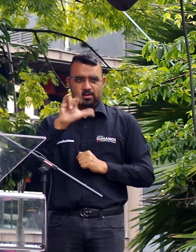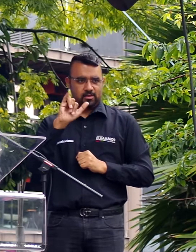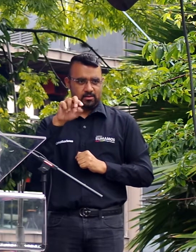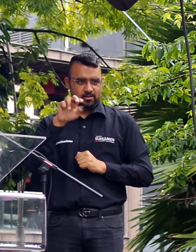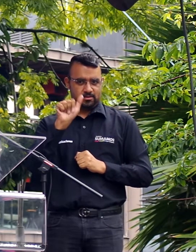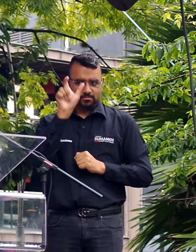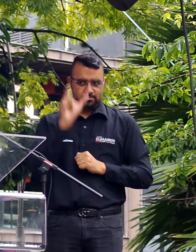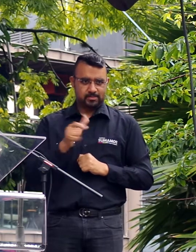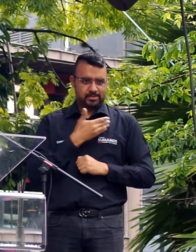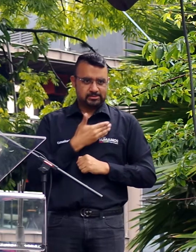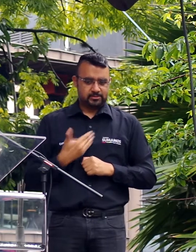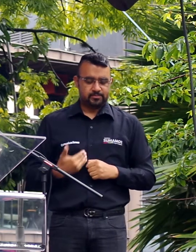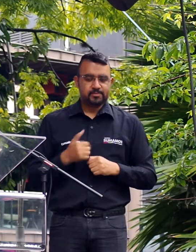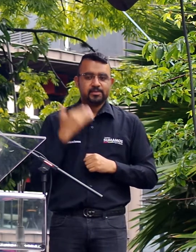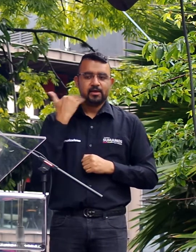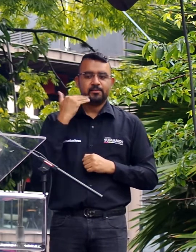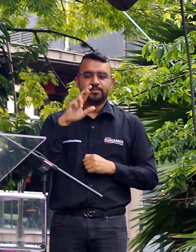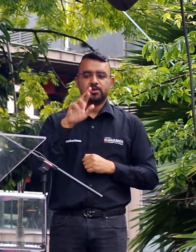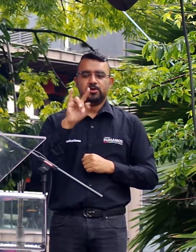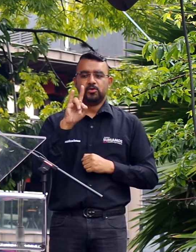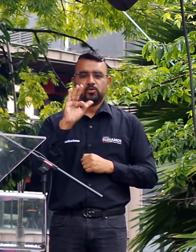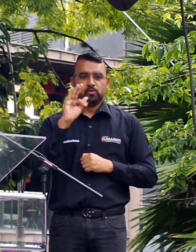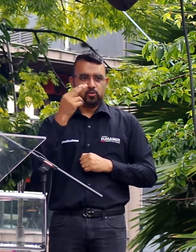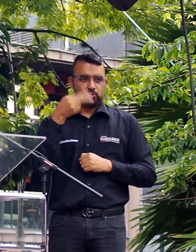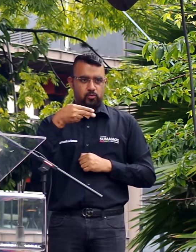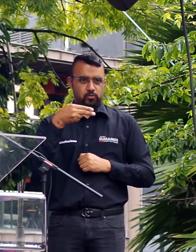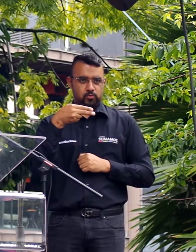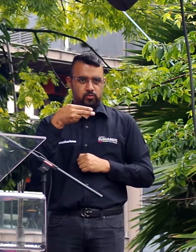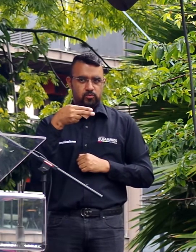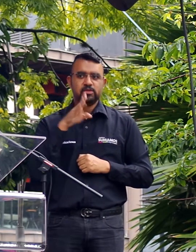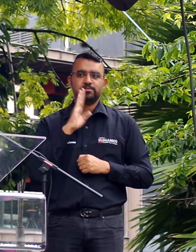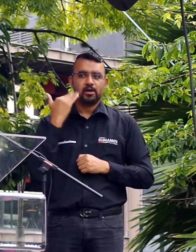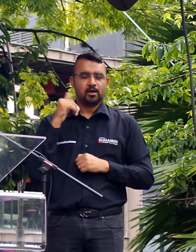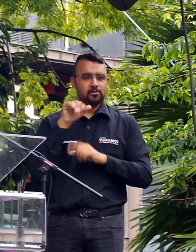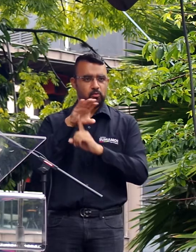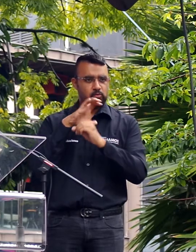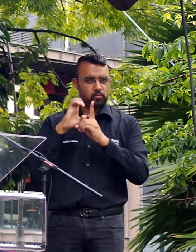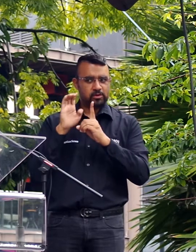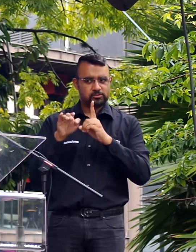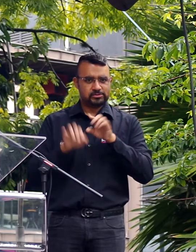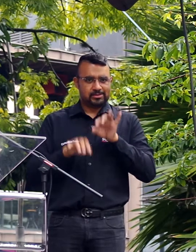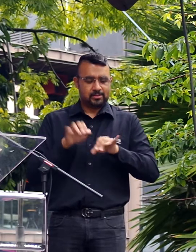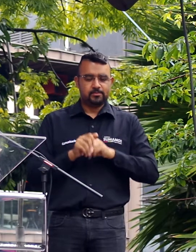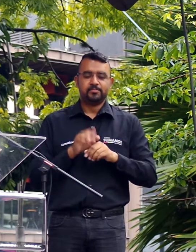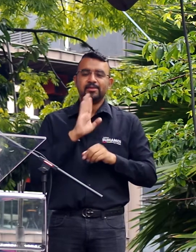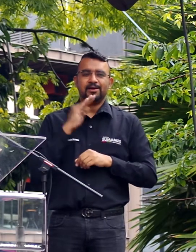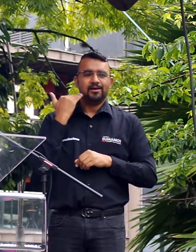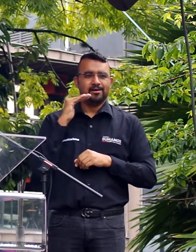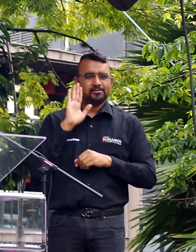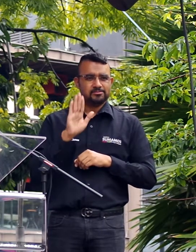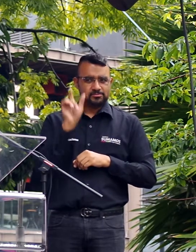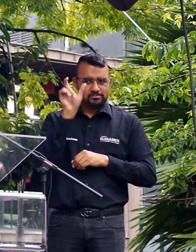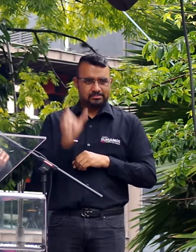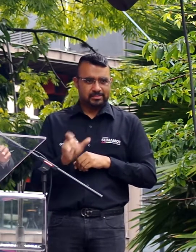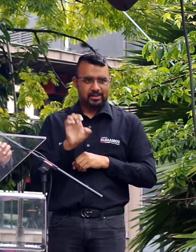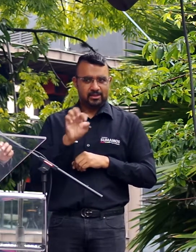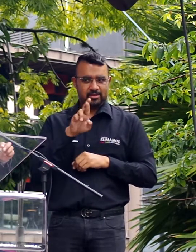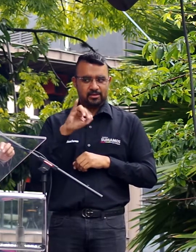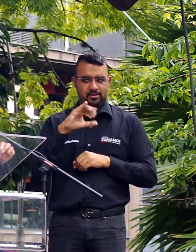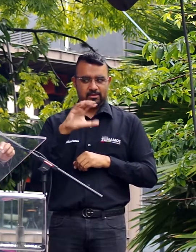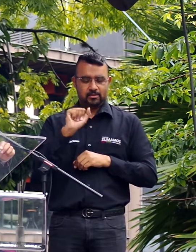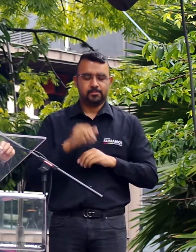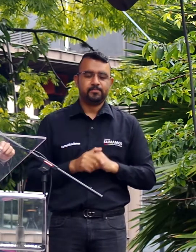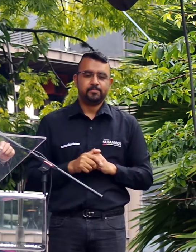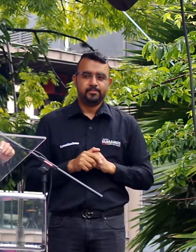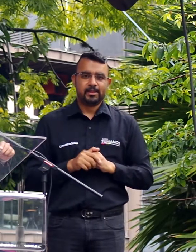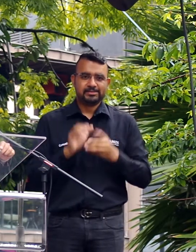presidenta, la doctora Ruth Verónica, secretaria de Cultura, mi esposa Erika Sierra.